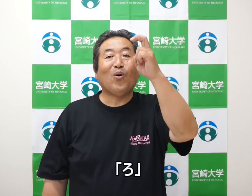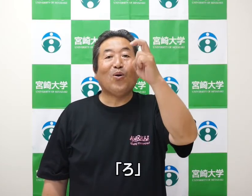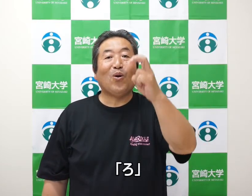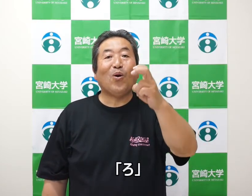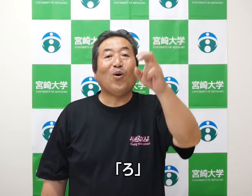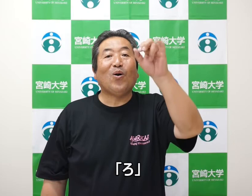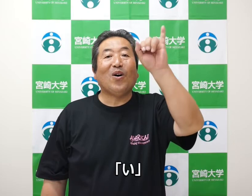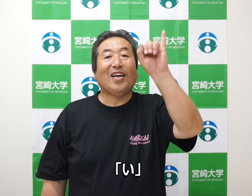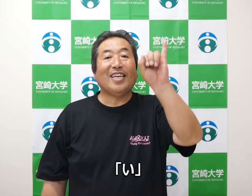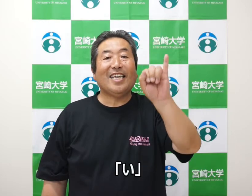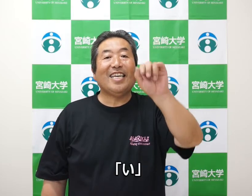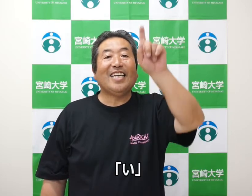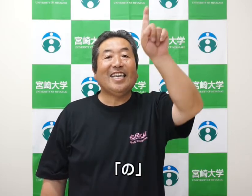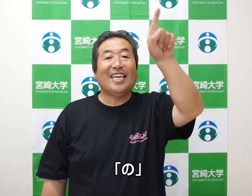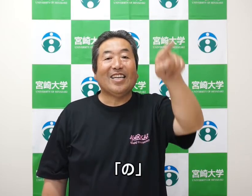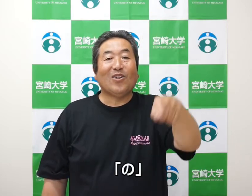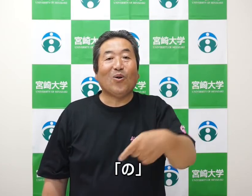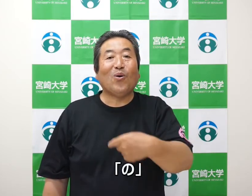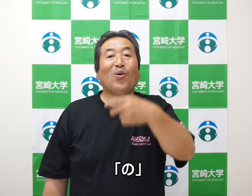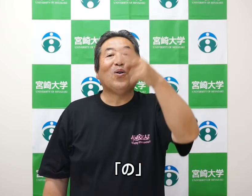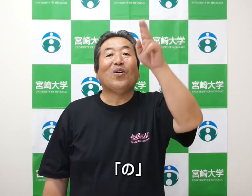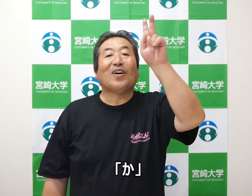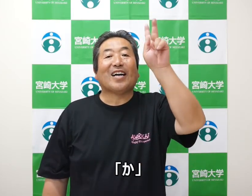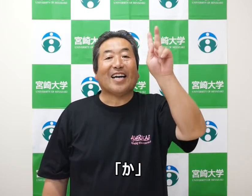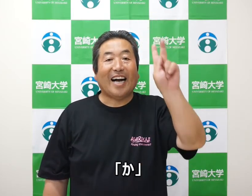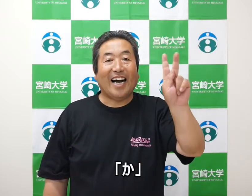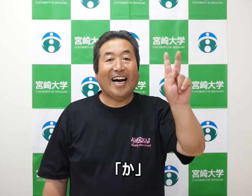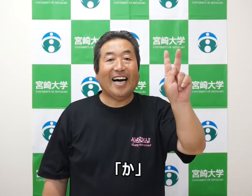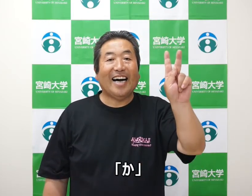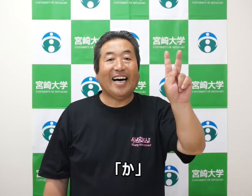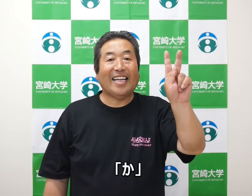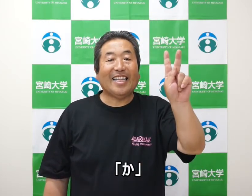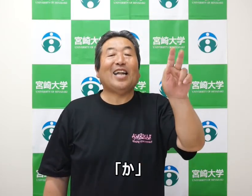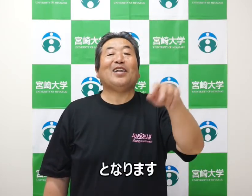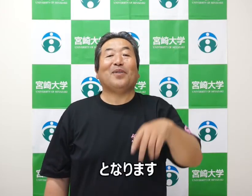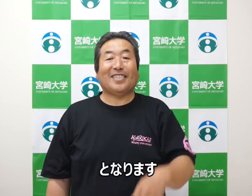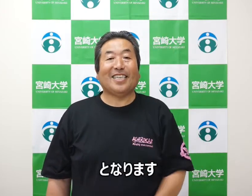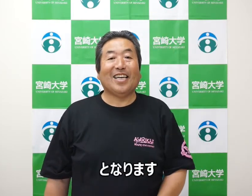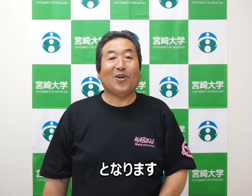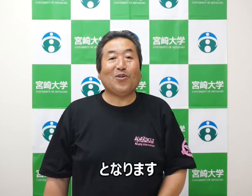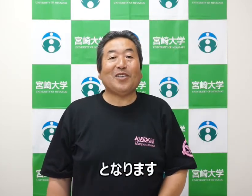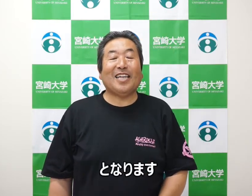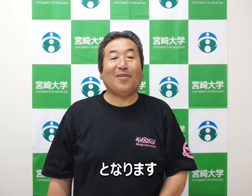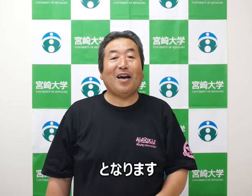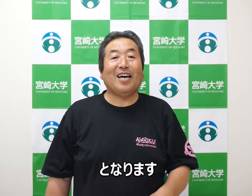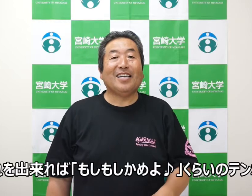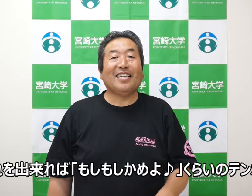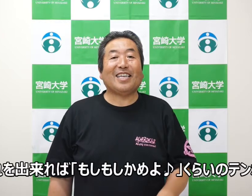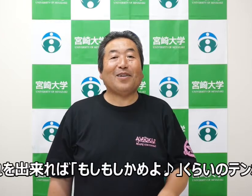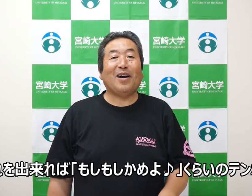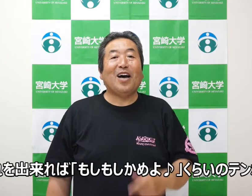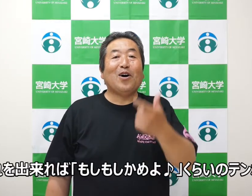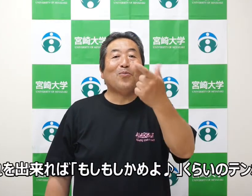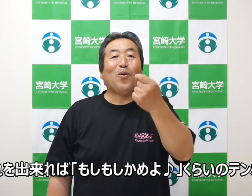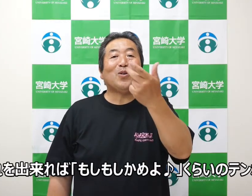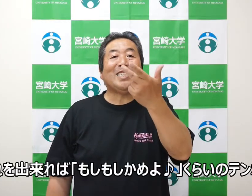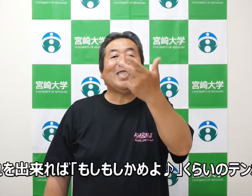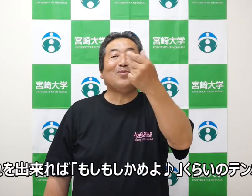呪いのかってなります。これをですね、できればもしも